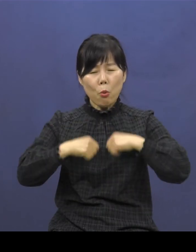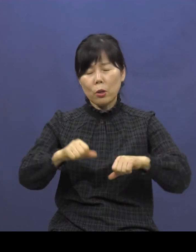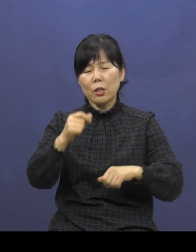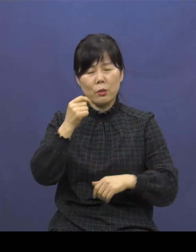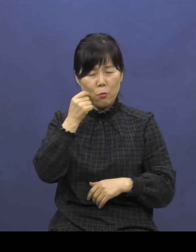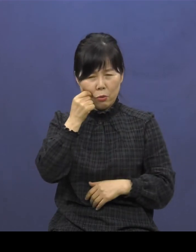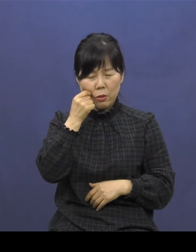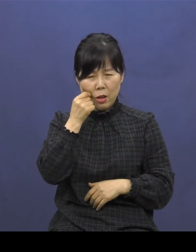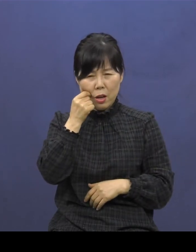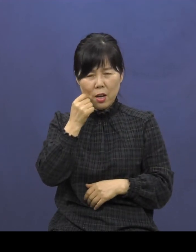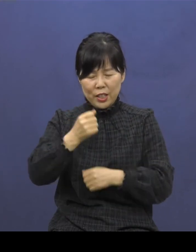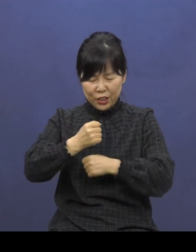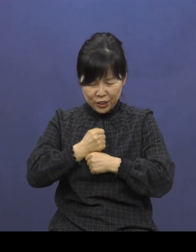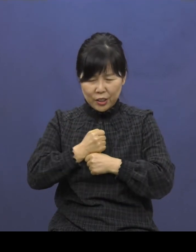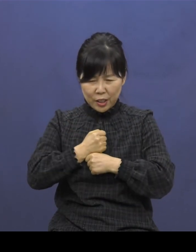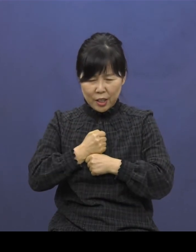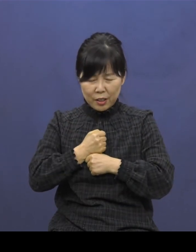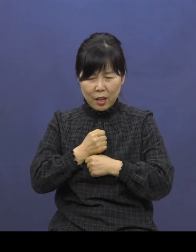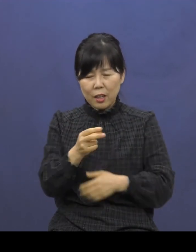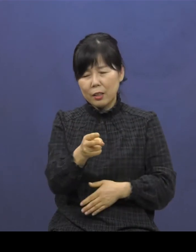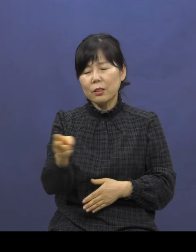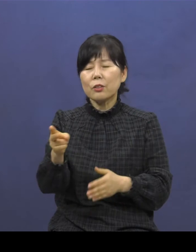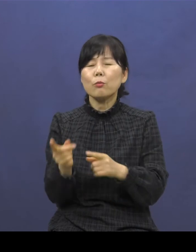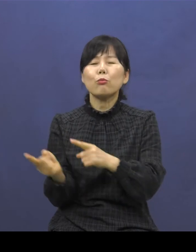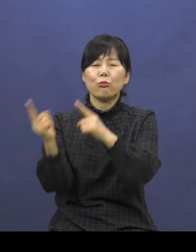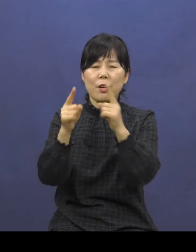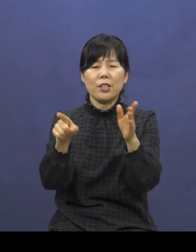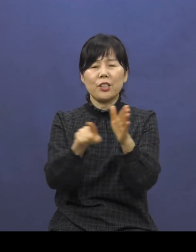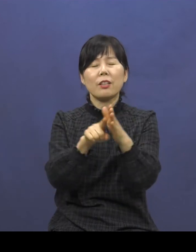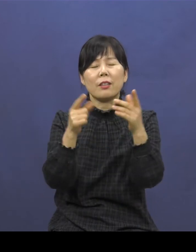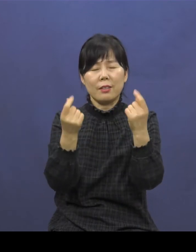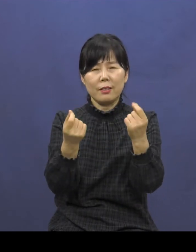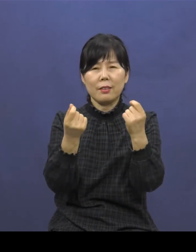것이다. 이게 부활신앙이에요.